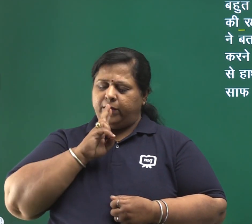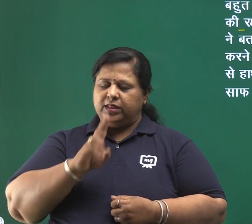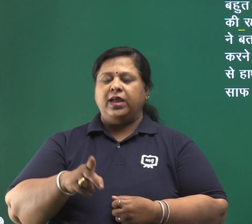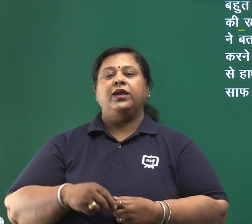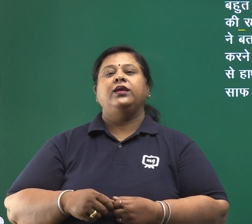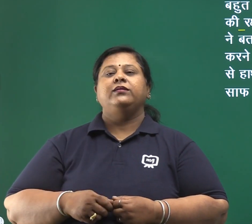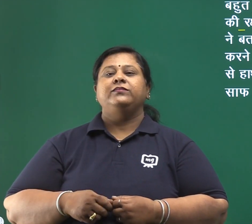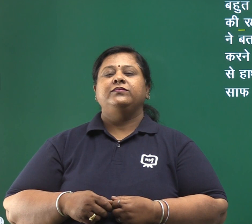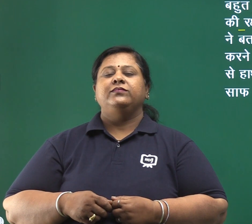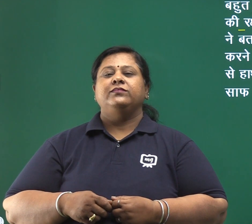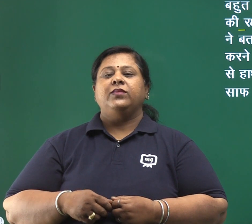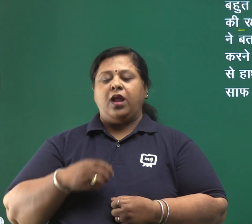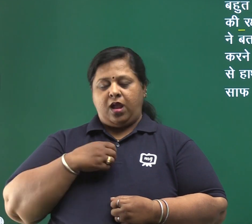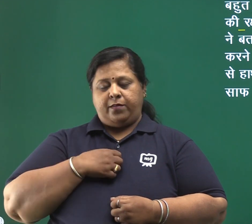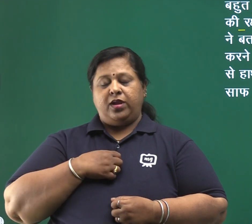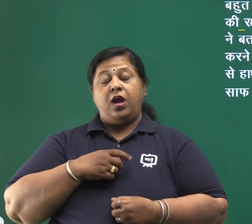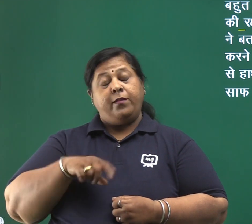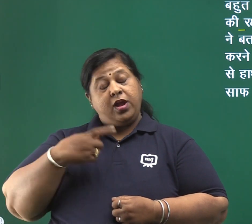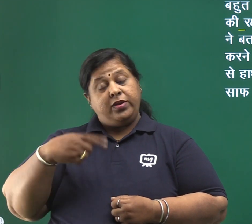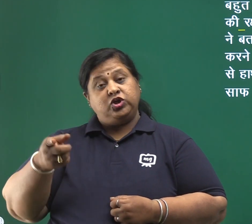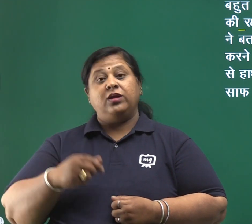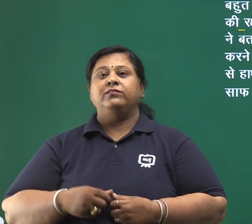बताया कि हमें हमेशा